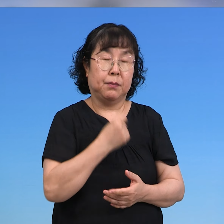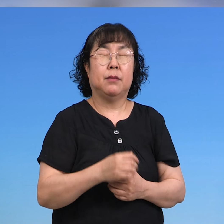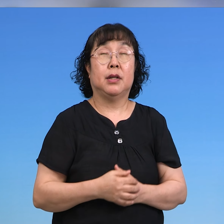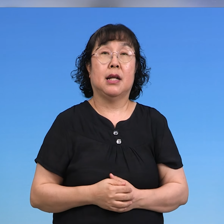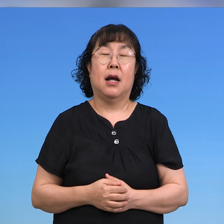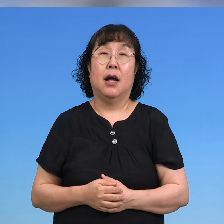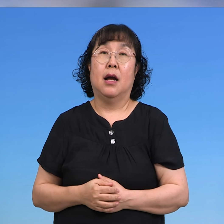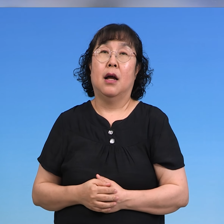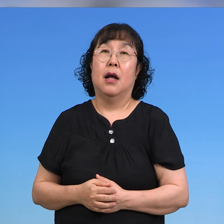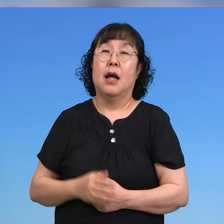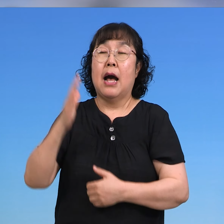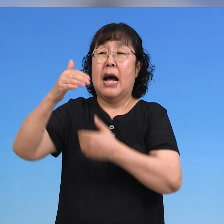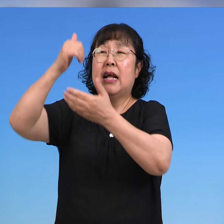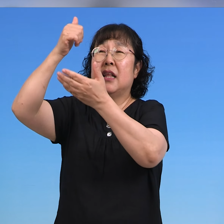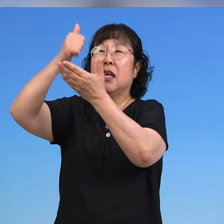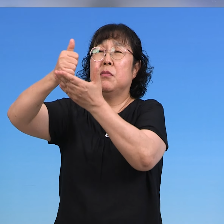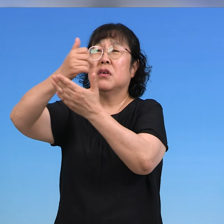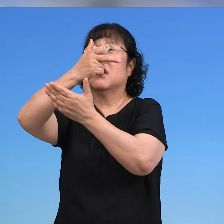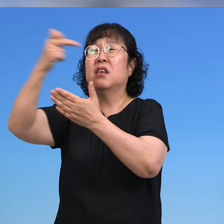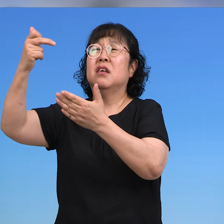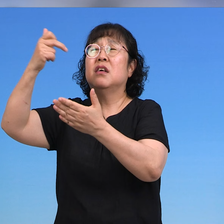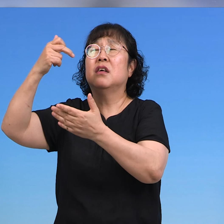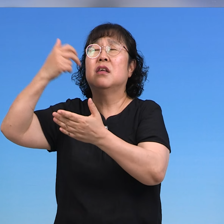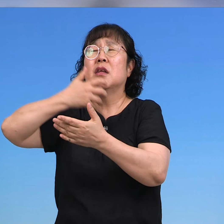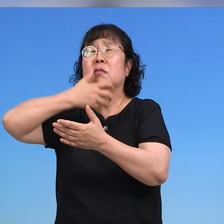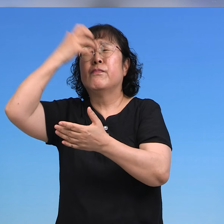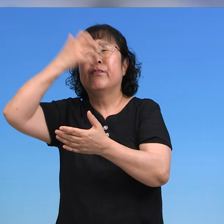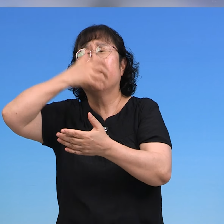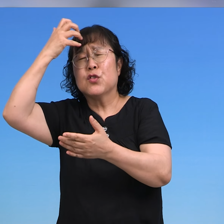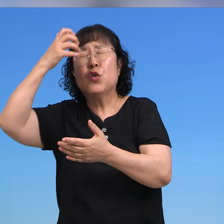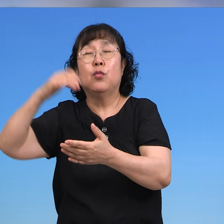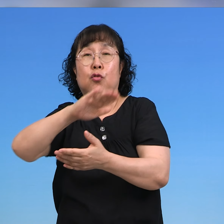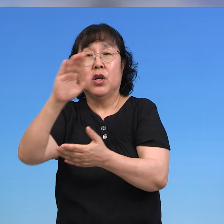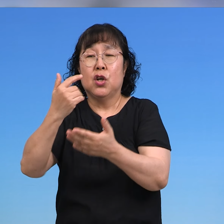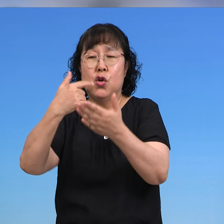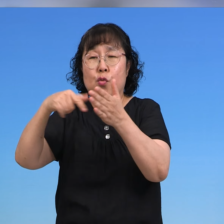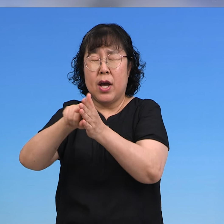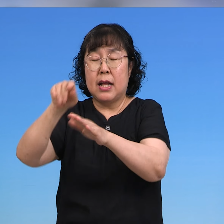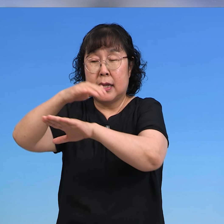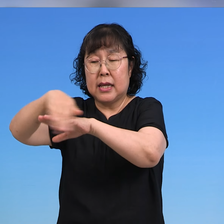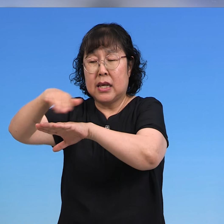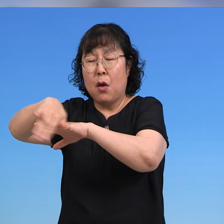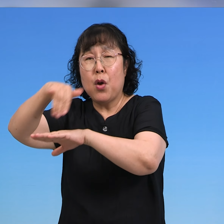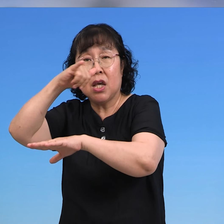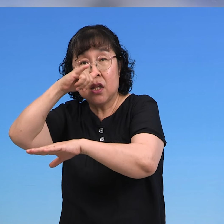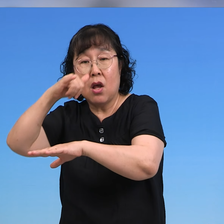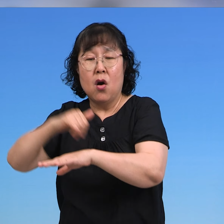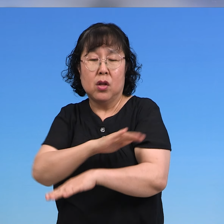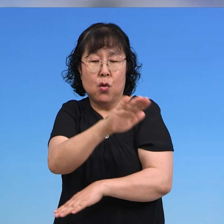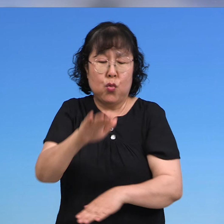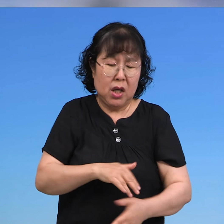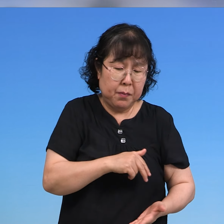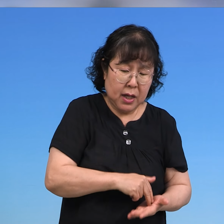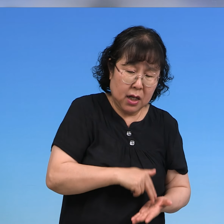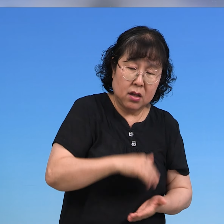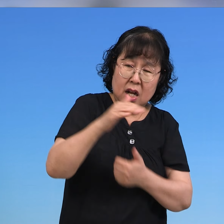하시는데 막 안달복달하고 막 내가 두려워하고 이게 같은 정상 아닐까요?